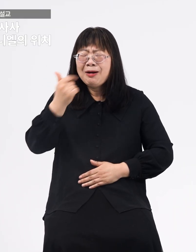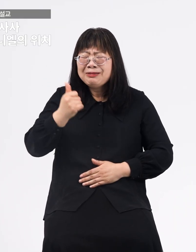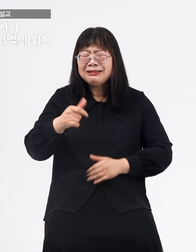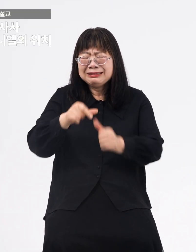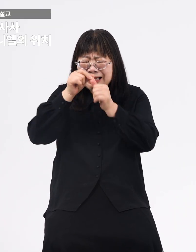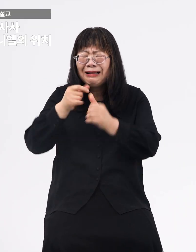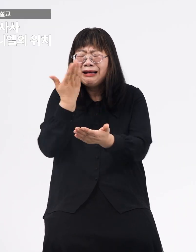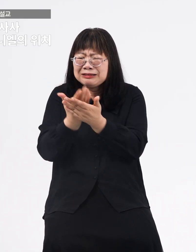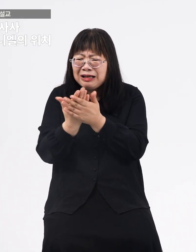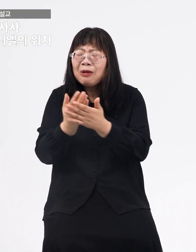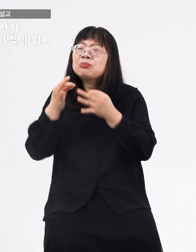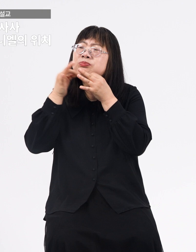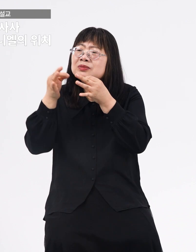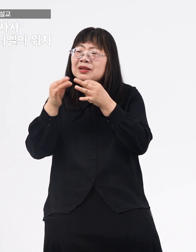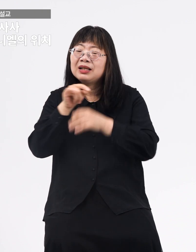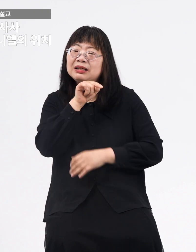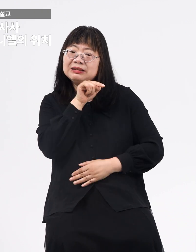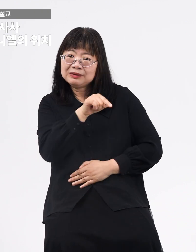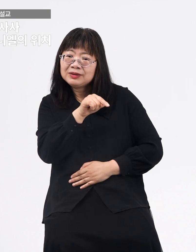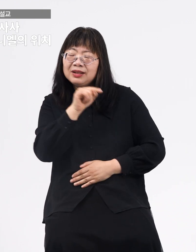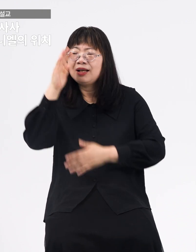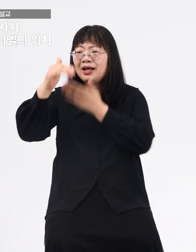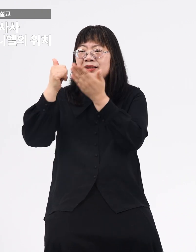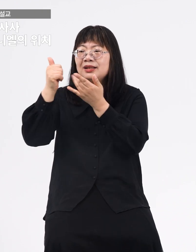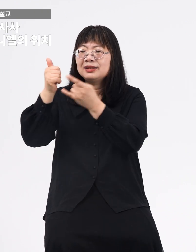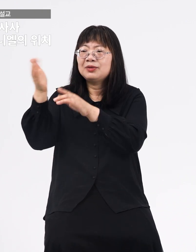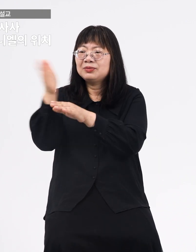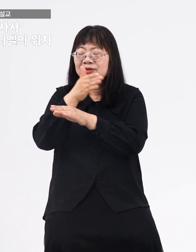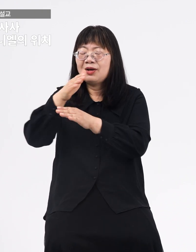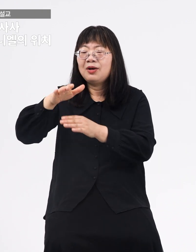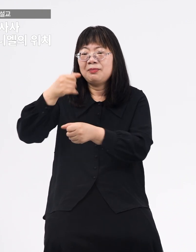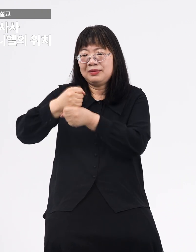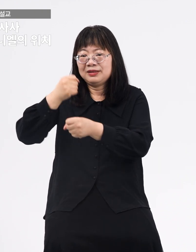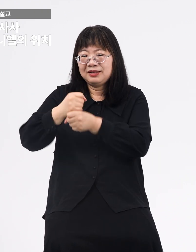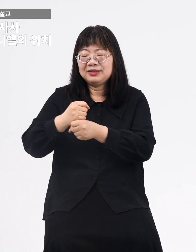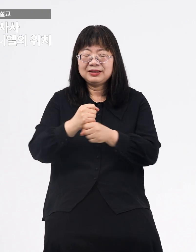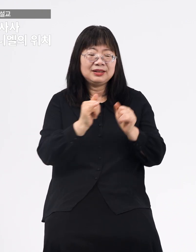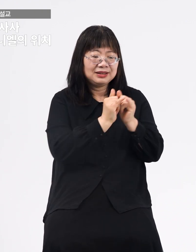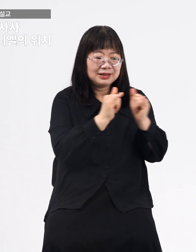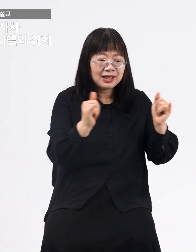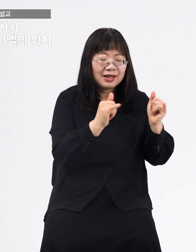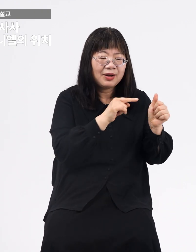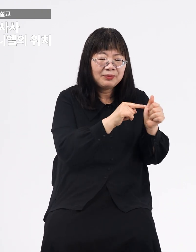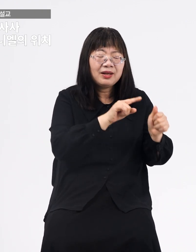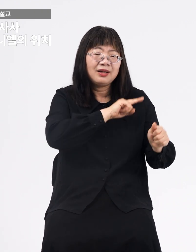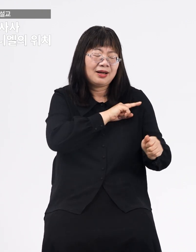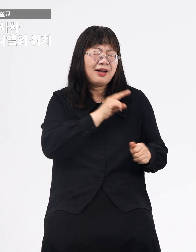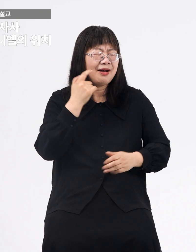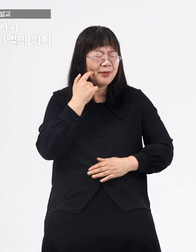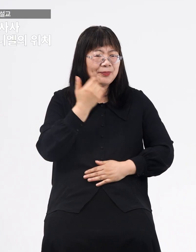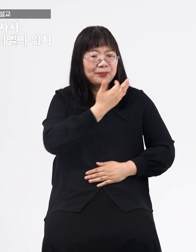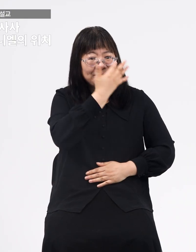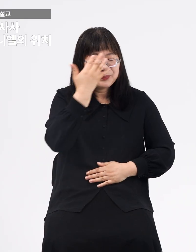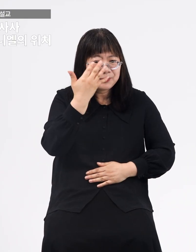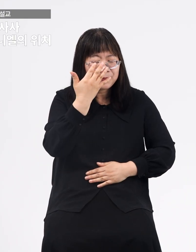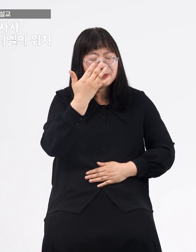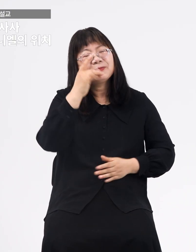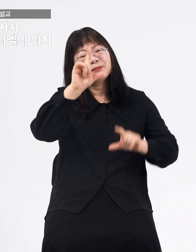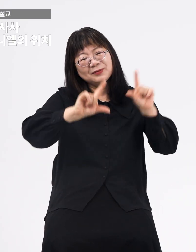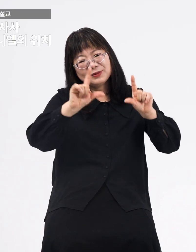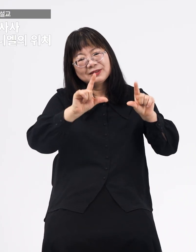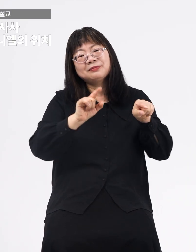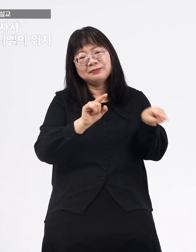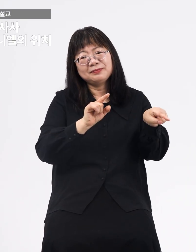이것이 하나님께로부터 창조된 피조물의 가장 아름다운